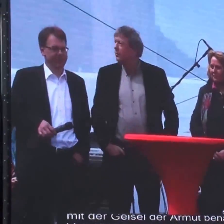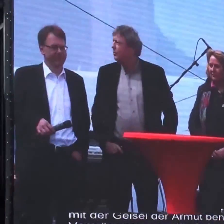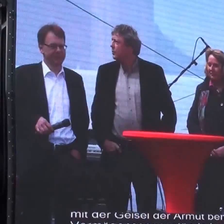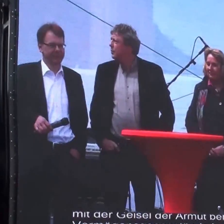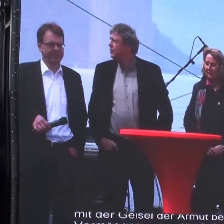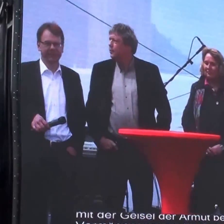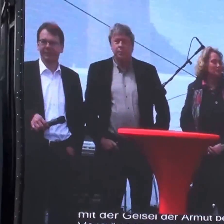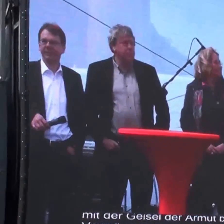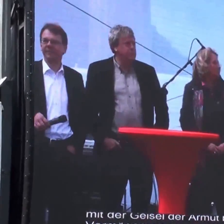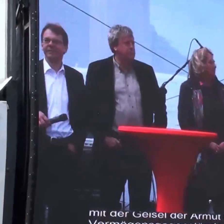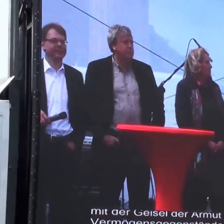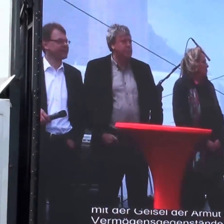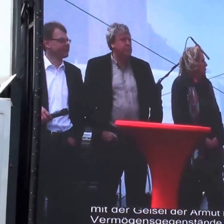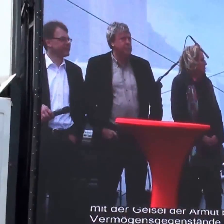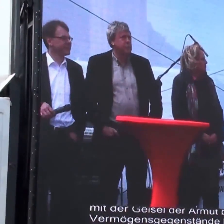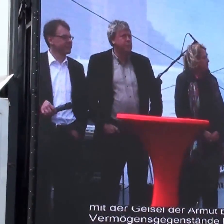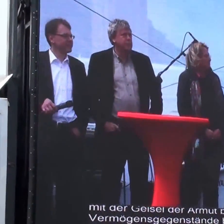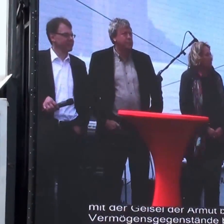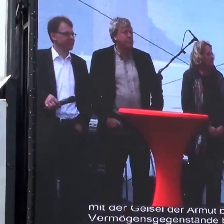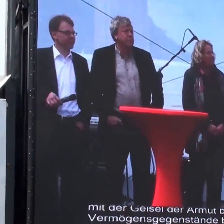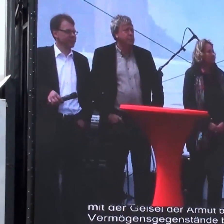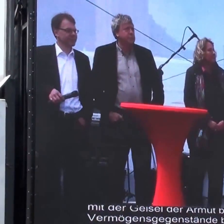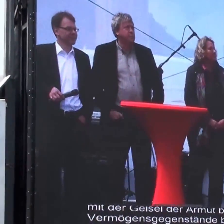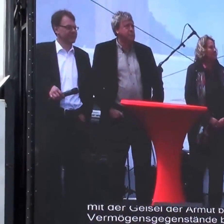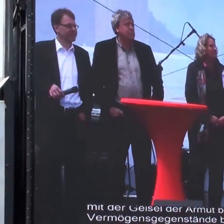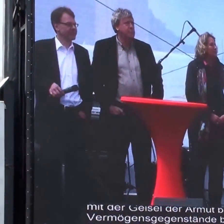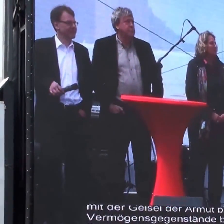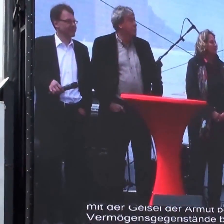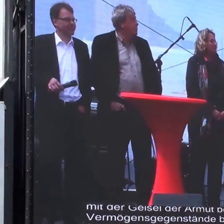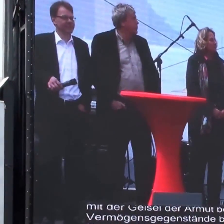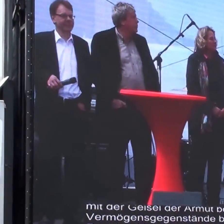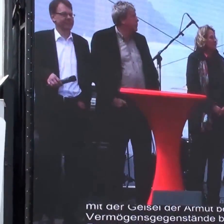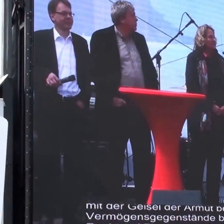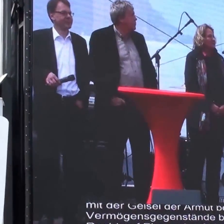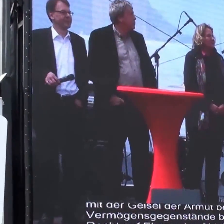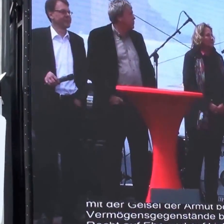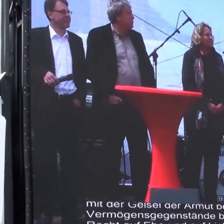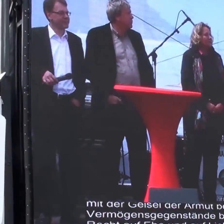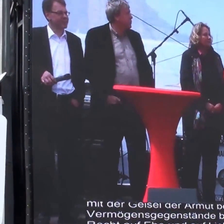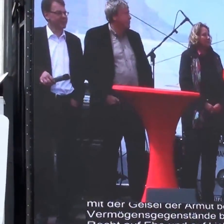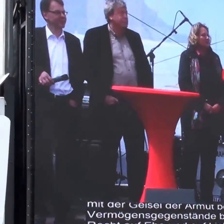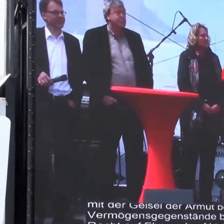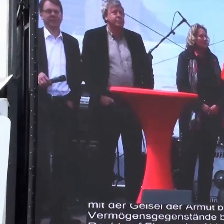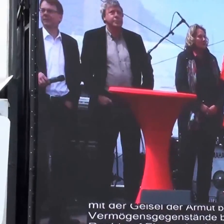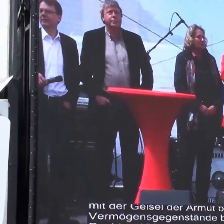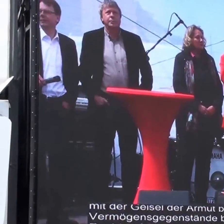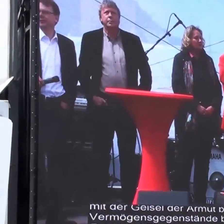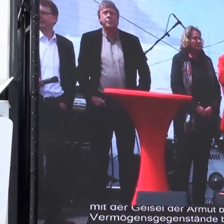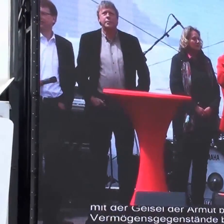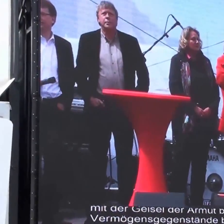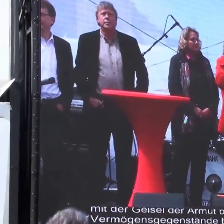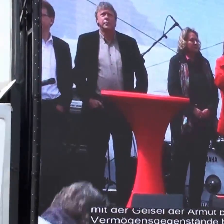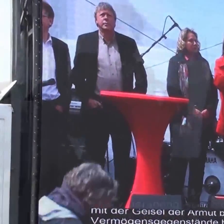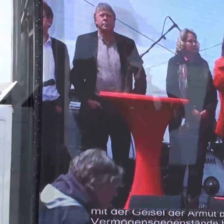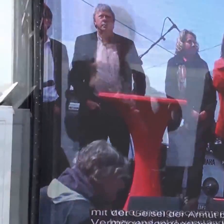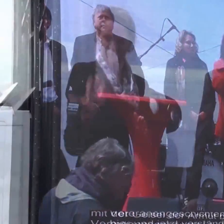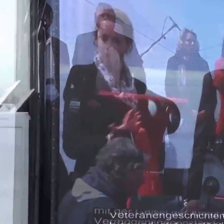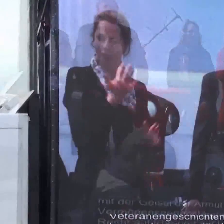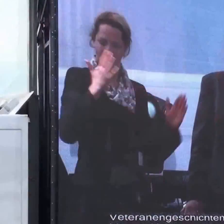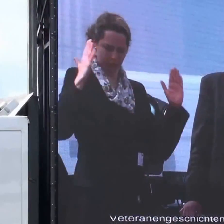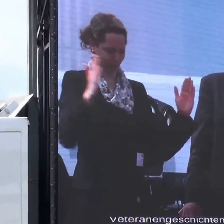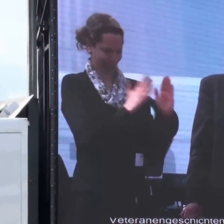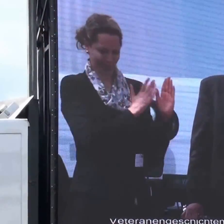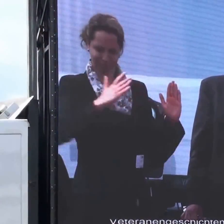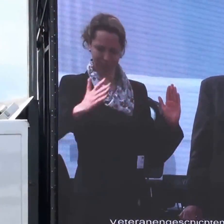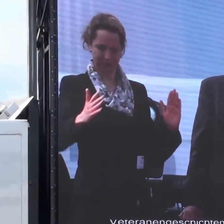Ja, Stand jetzt, heute, es ist so. Ich kann mich natürlich dem nur anschließen, was gesagt wird. Aber auch vorhin wurde gesagt, seit 5 Jahren... Der